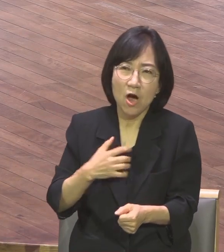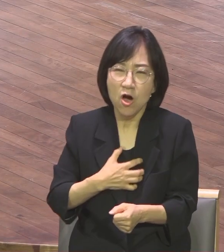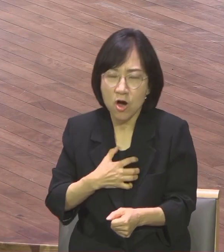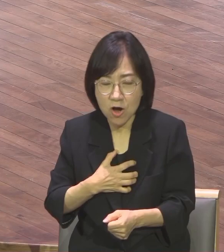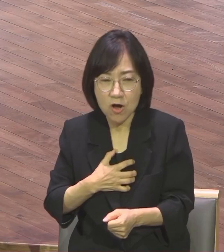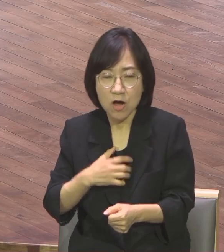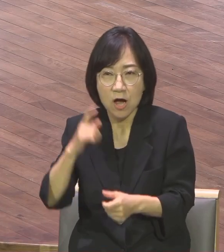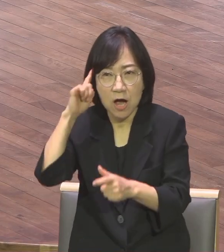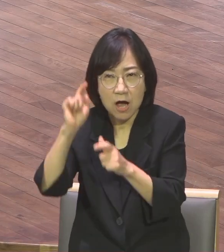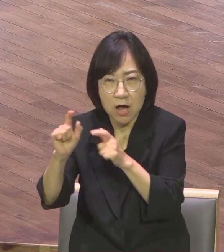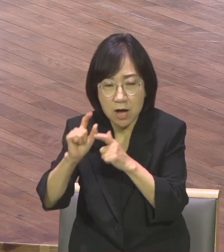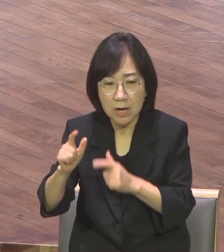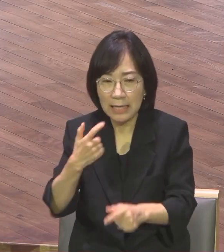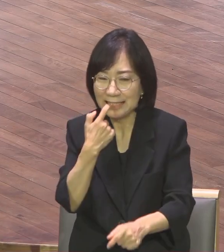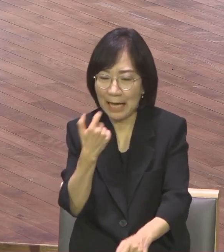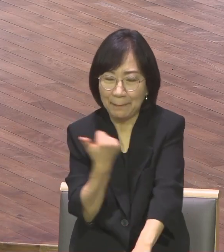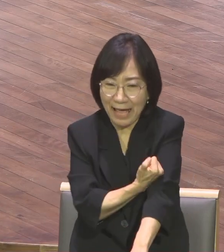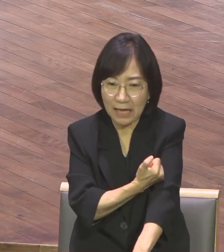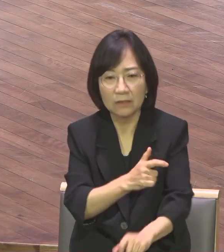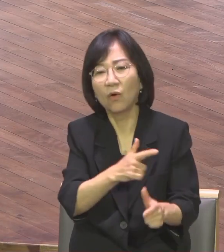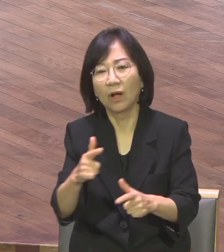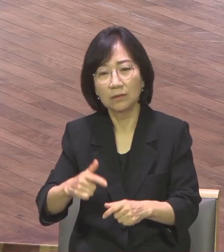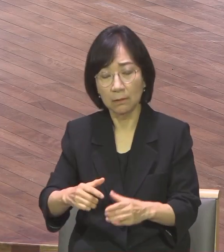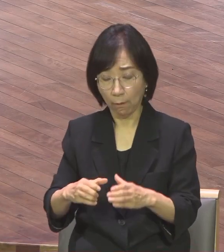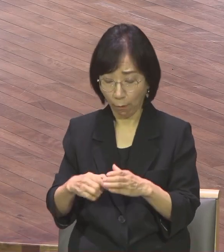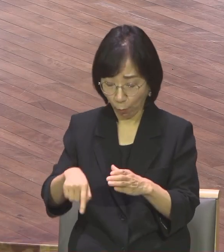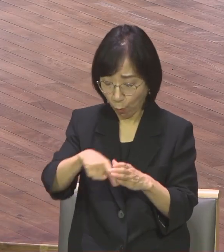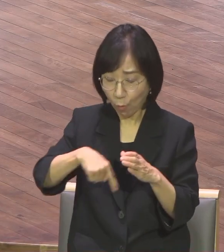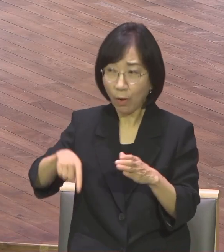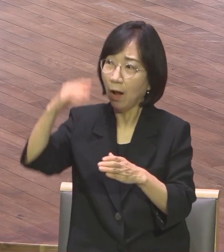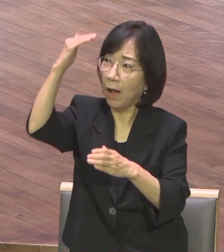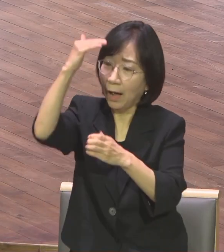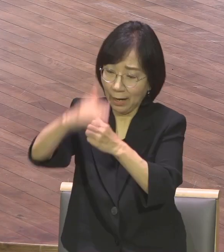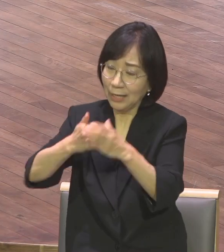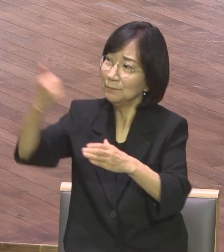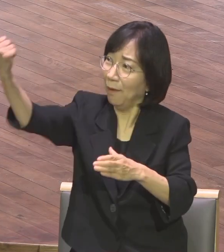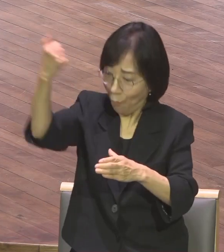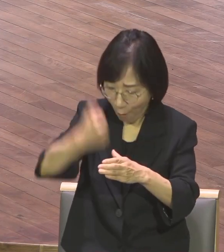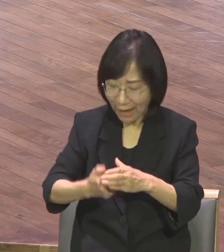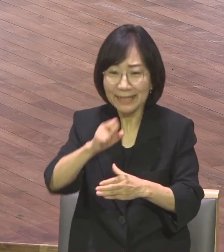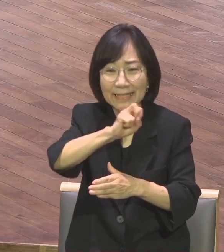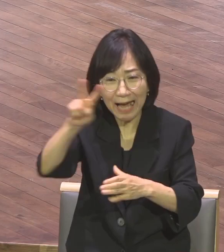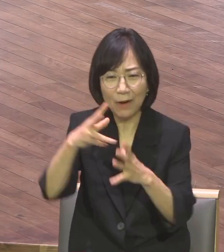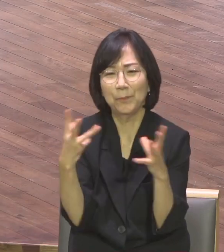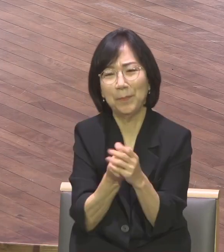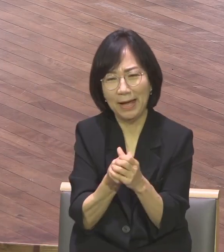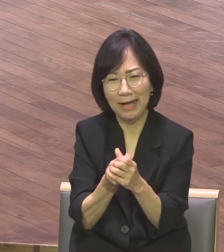하나님이 만들어 놓은 빈 공간인데 그 무엇으로도 절대 채울 수가 없는데